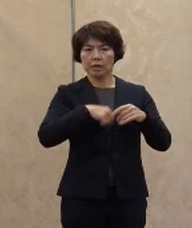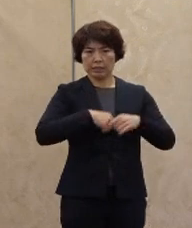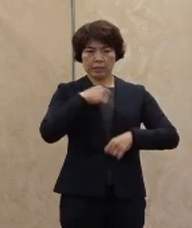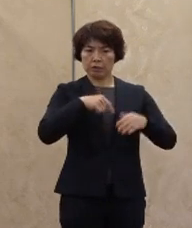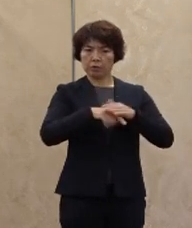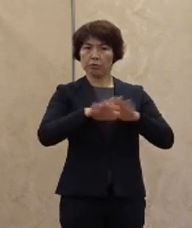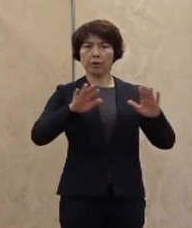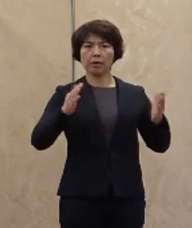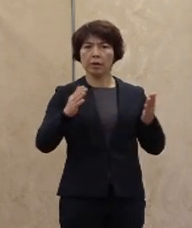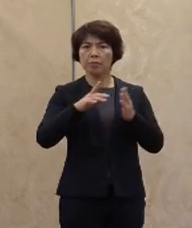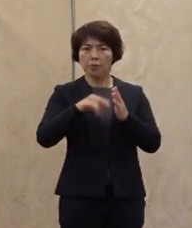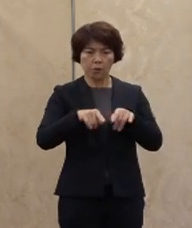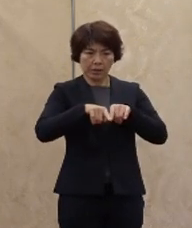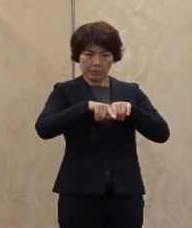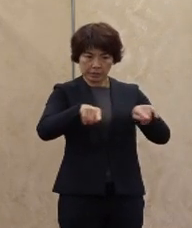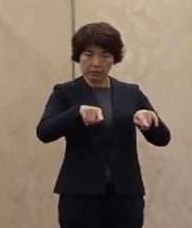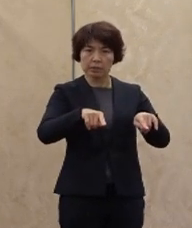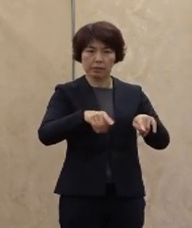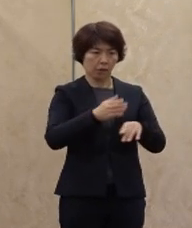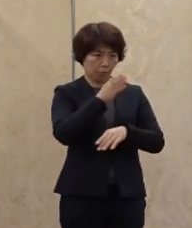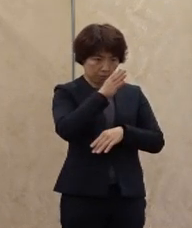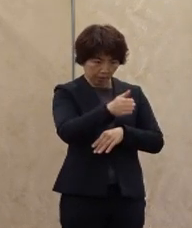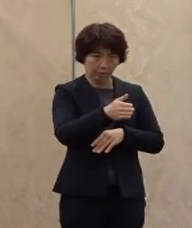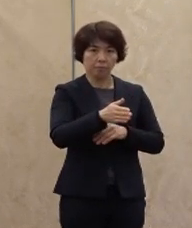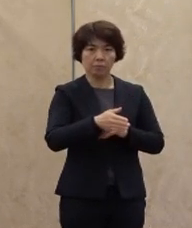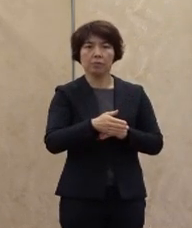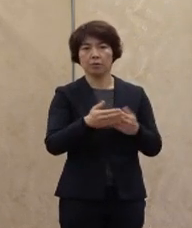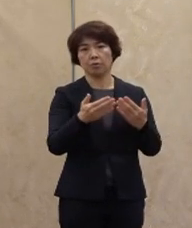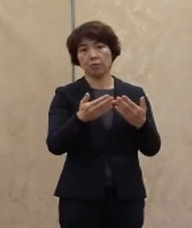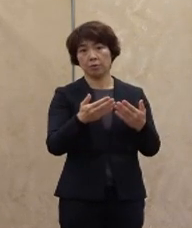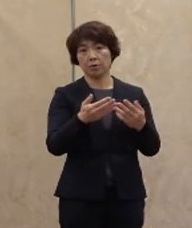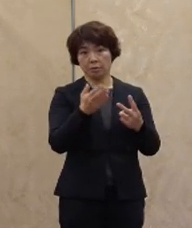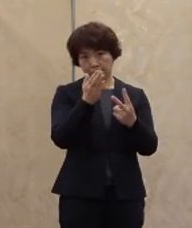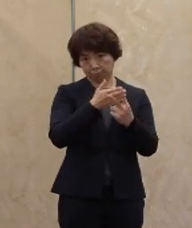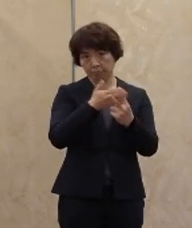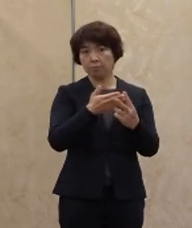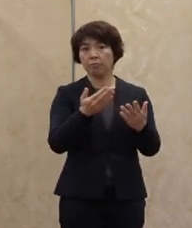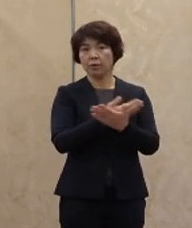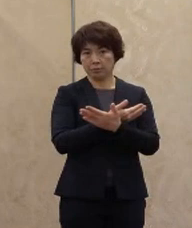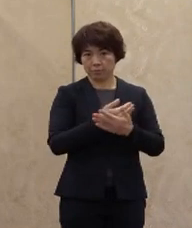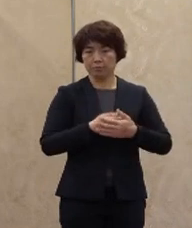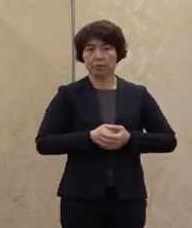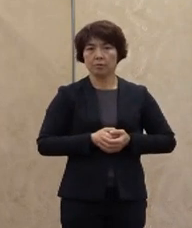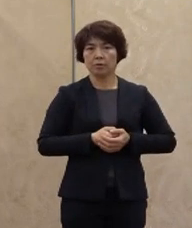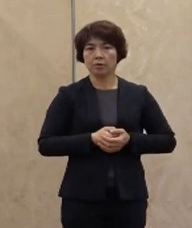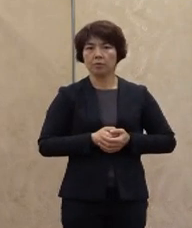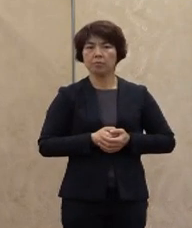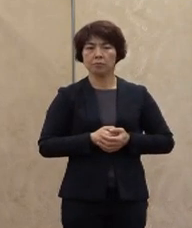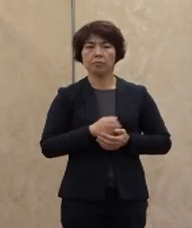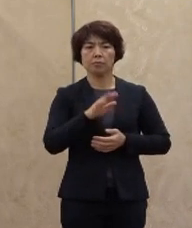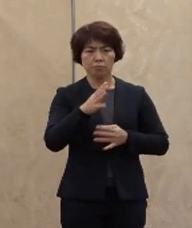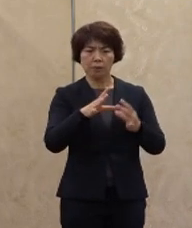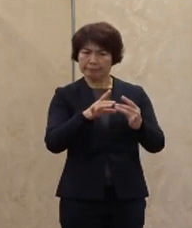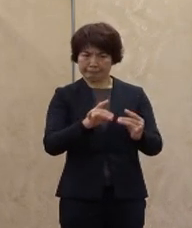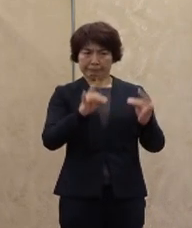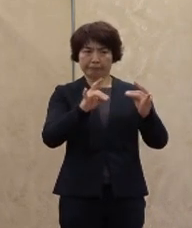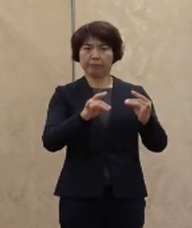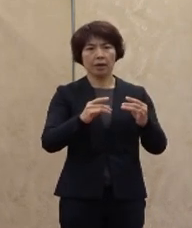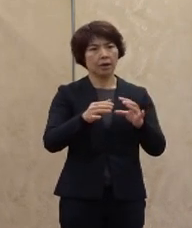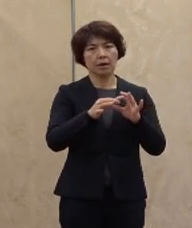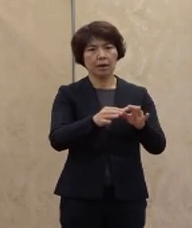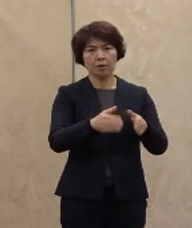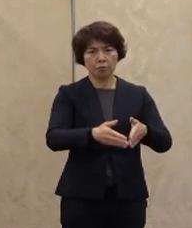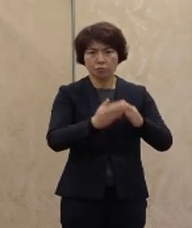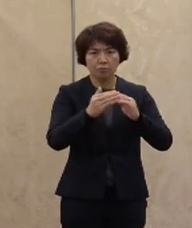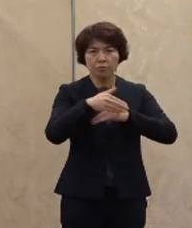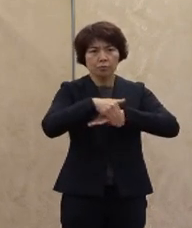すれば指示をしてお願いするということになろうかというふうには思います。あのただ、まあ、敵対関係に立つつもりはないので、で